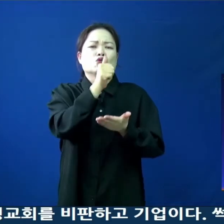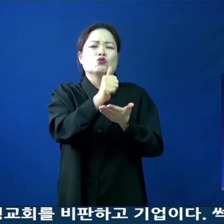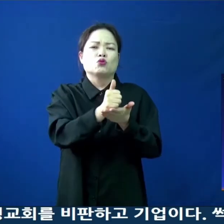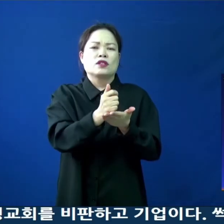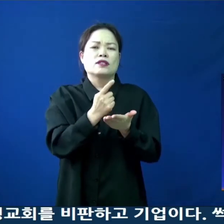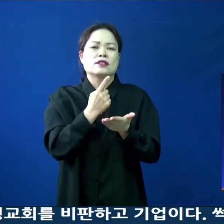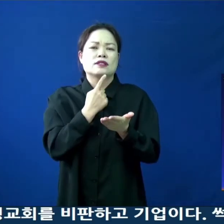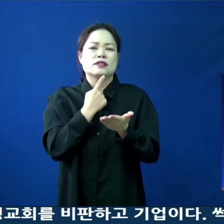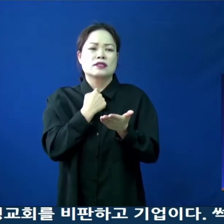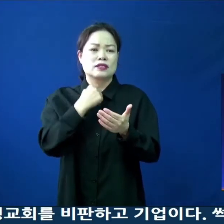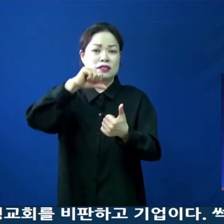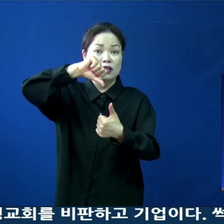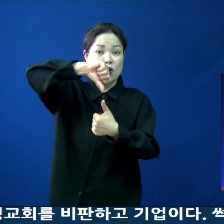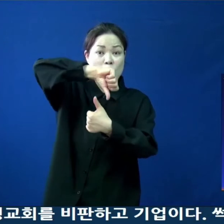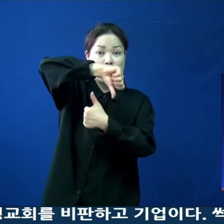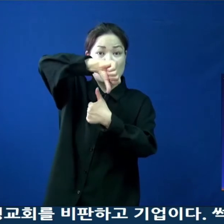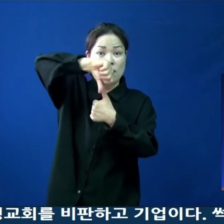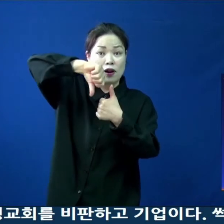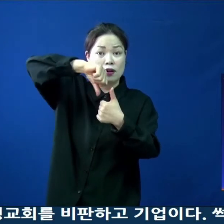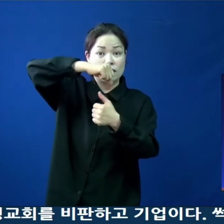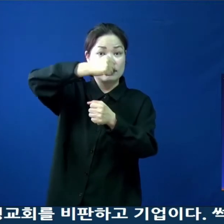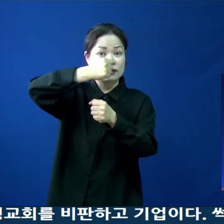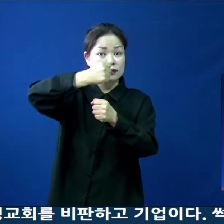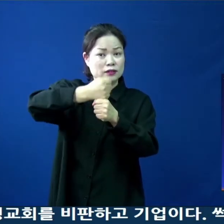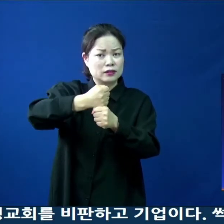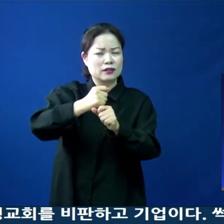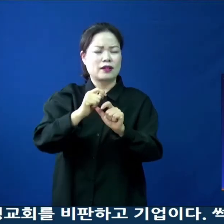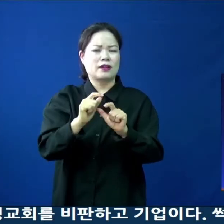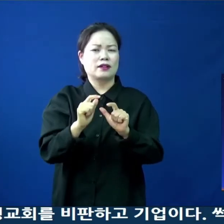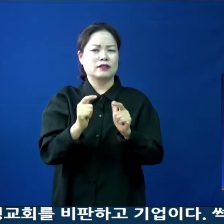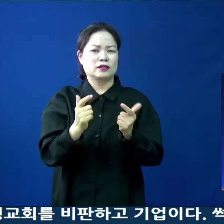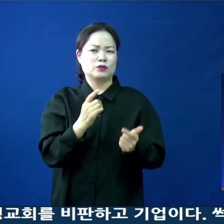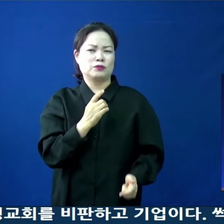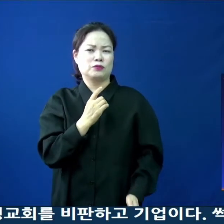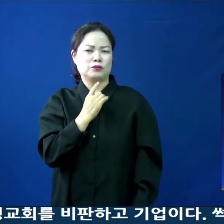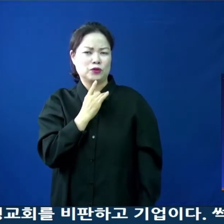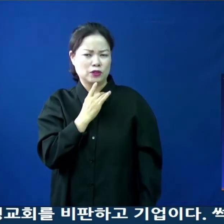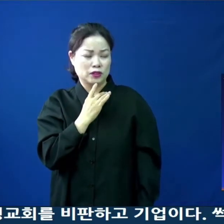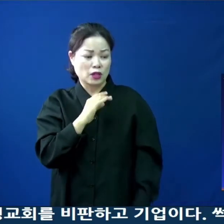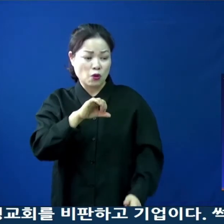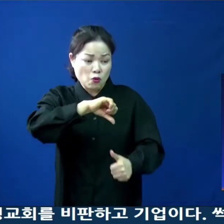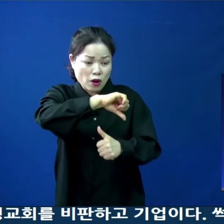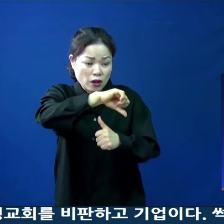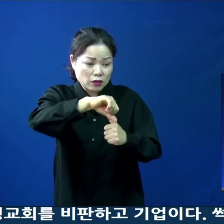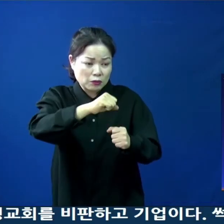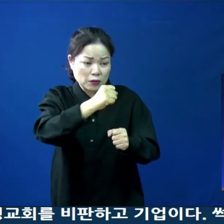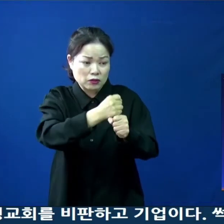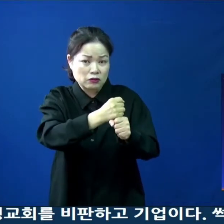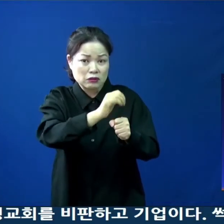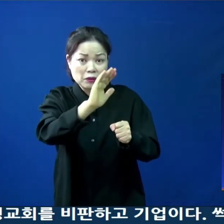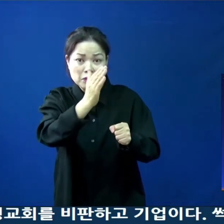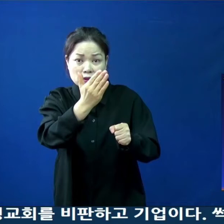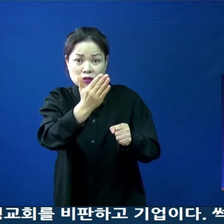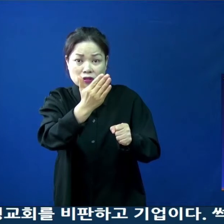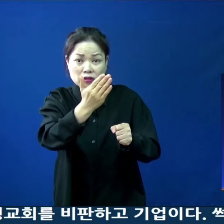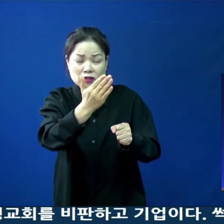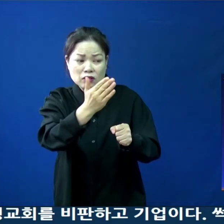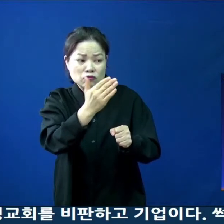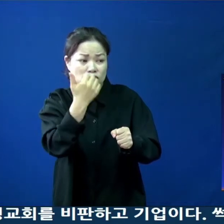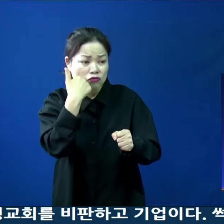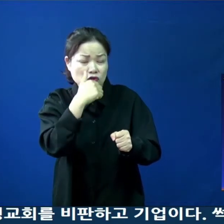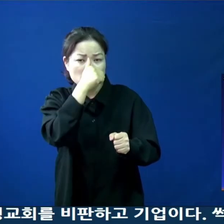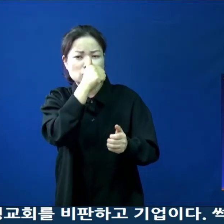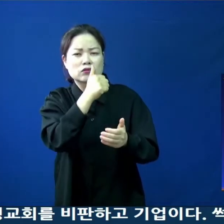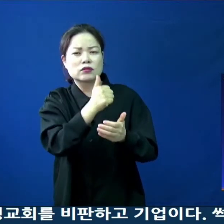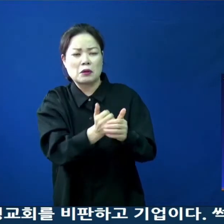지을 환경이 조성되지 않았을 뿐이지 환경만 조성되고 누군가가 그